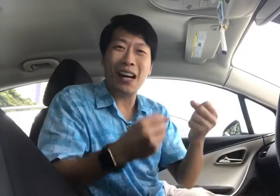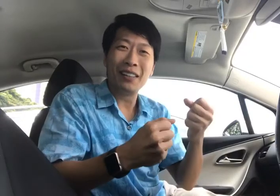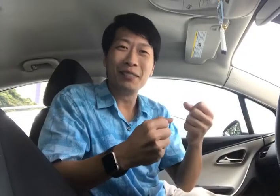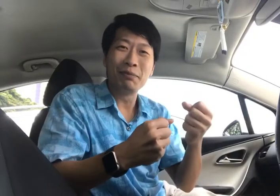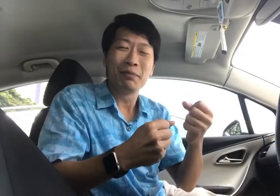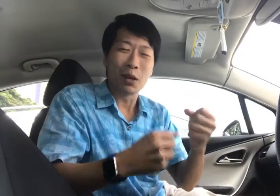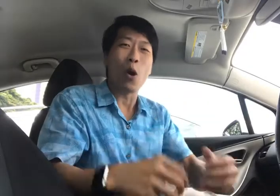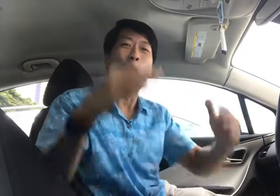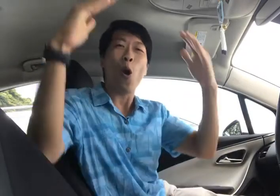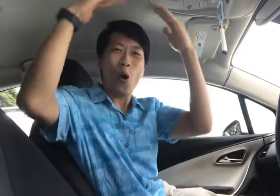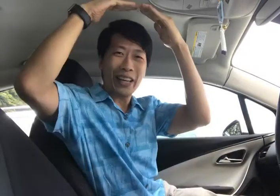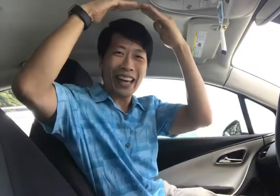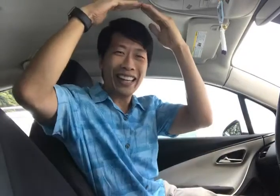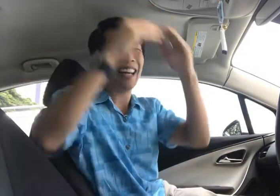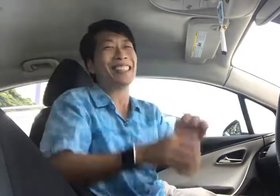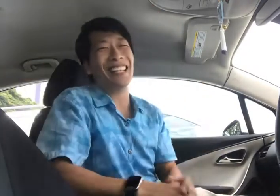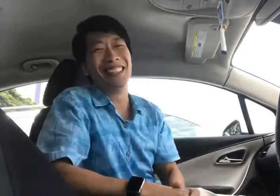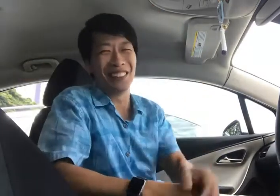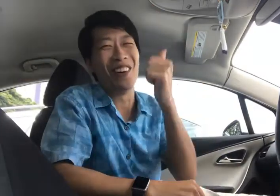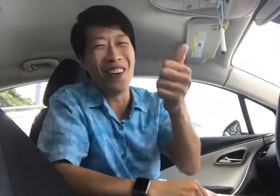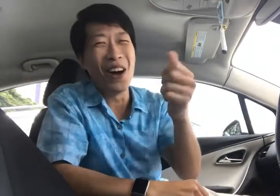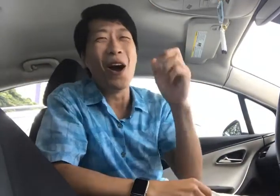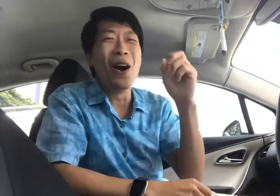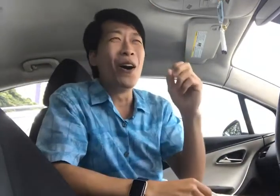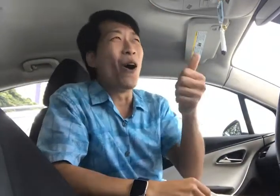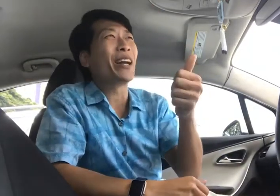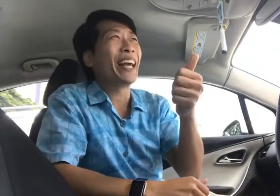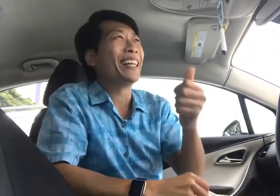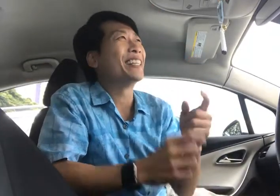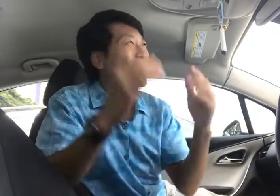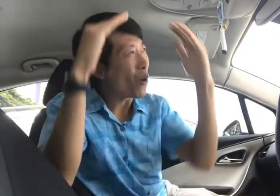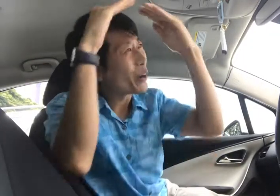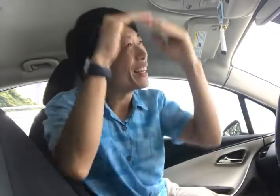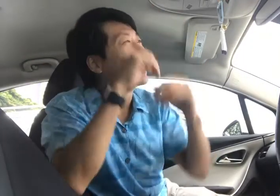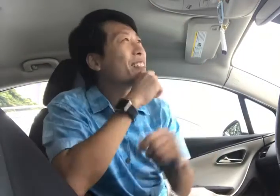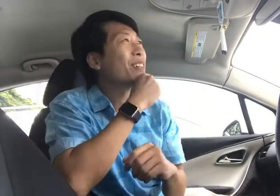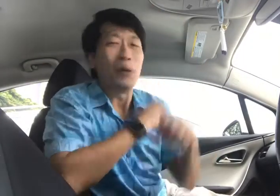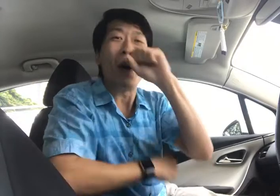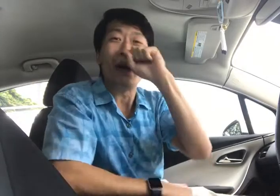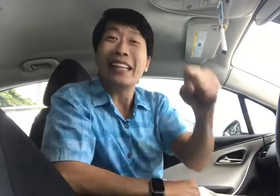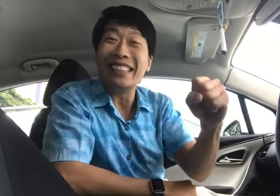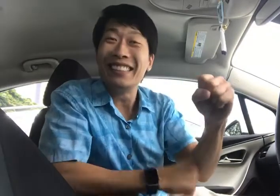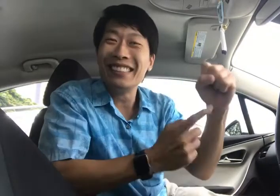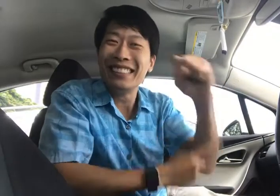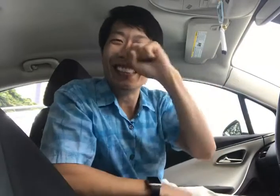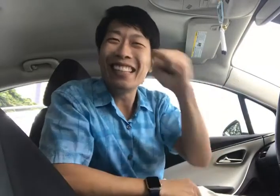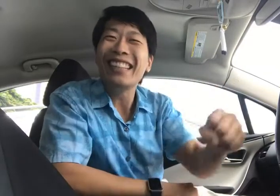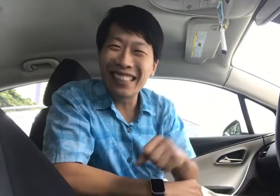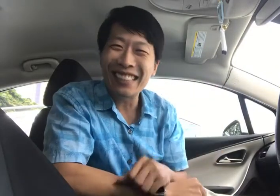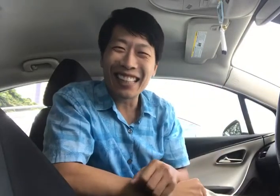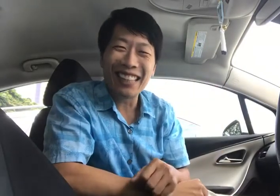新しい車は OK です。 OK です。 OK です。 Oh, いいですね。